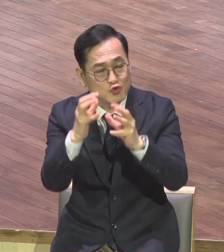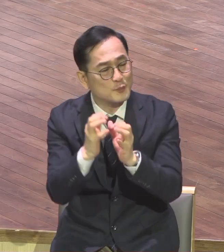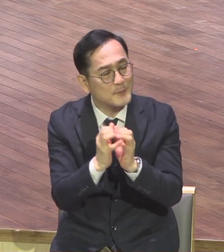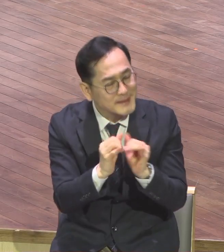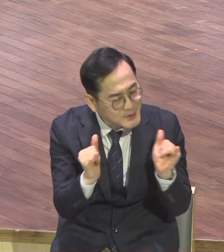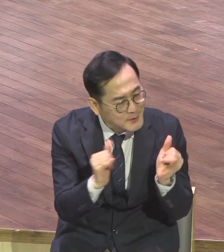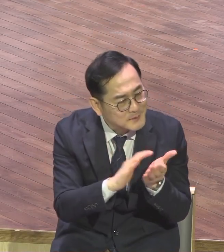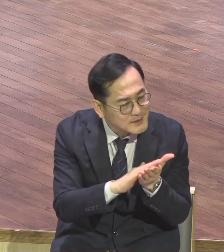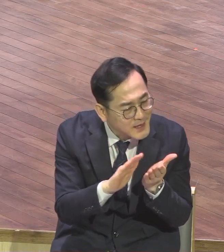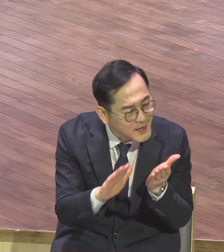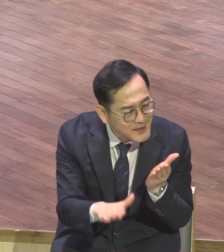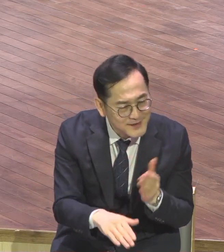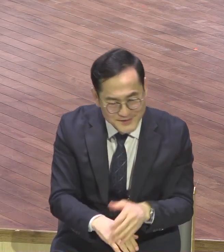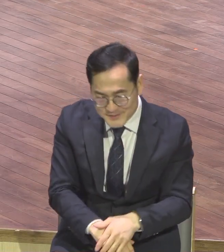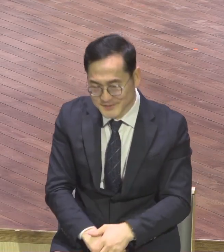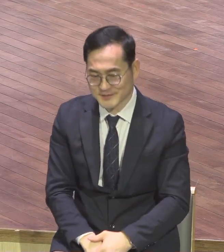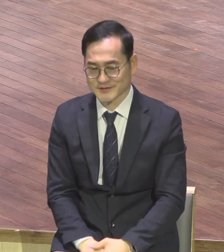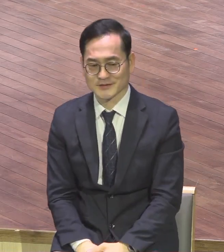백성입니다.